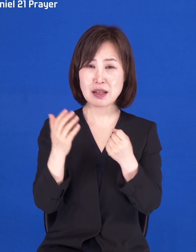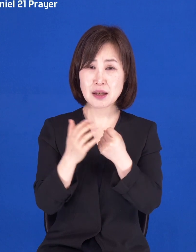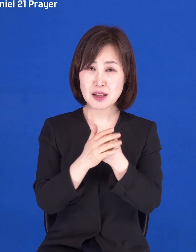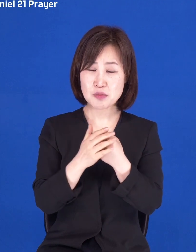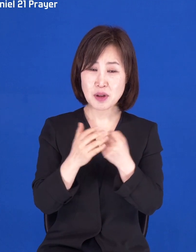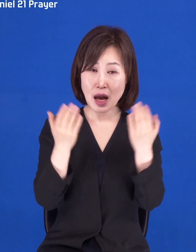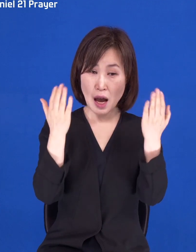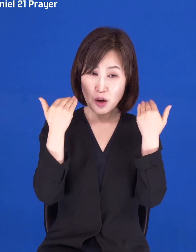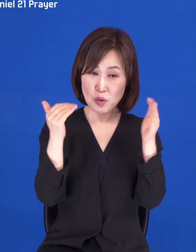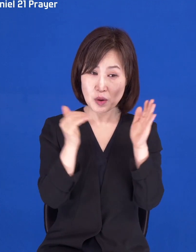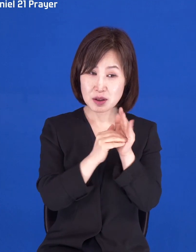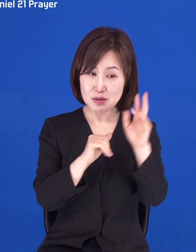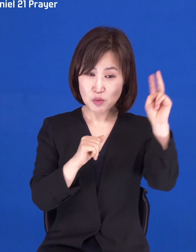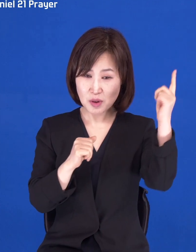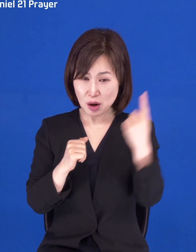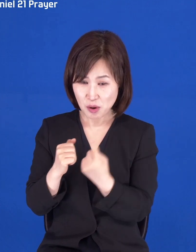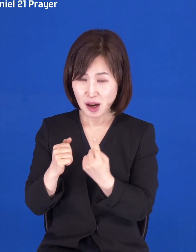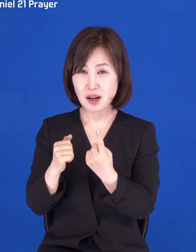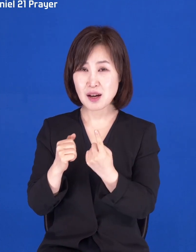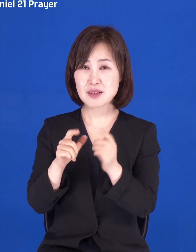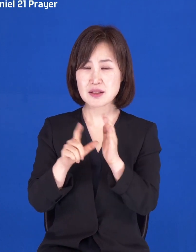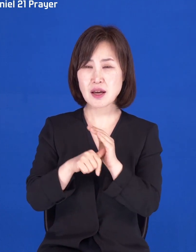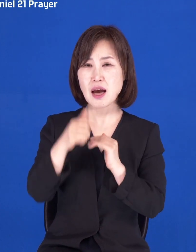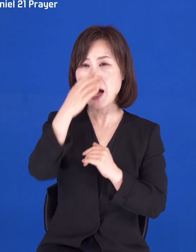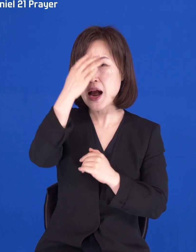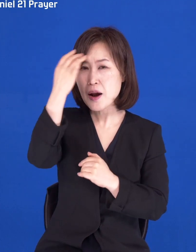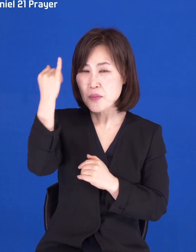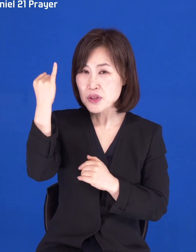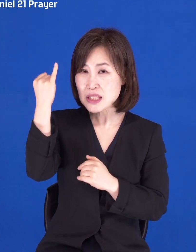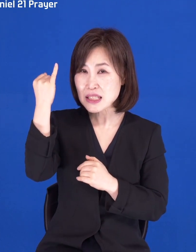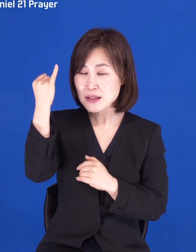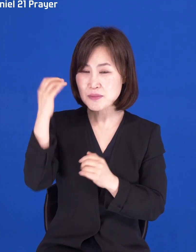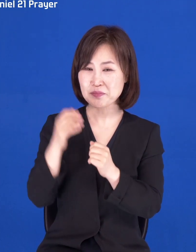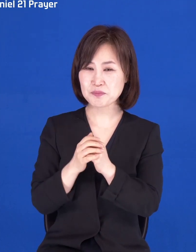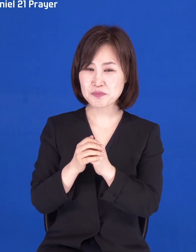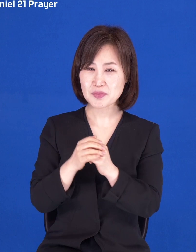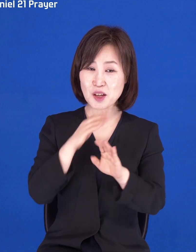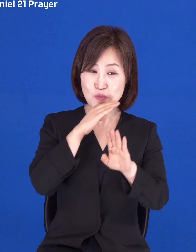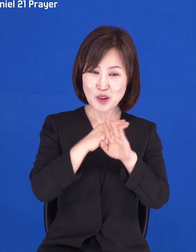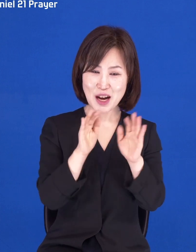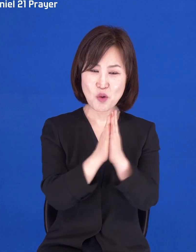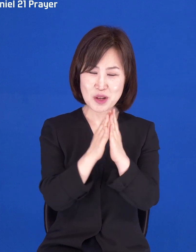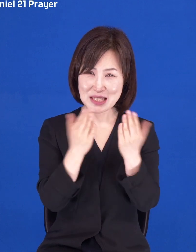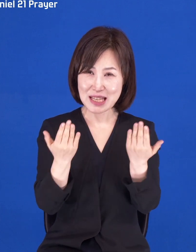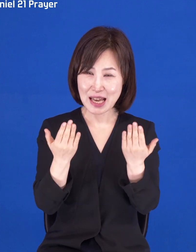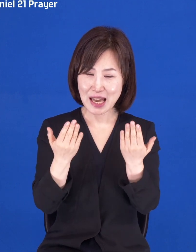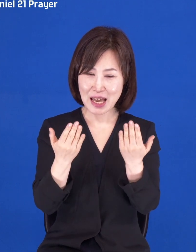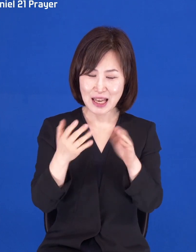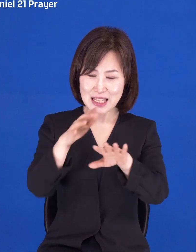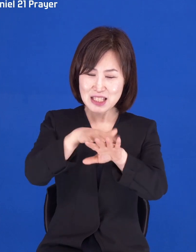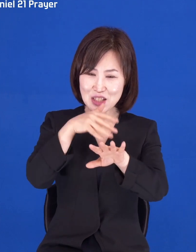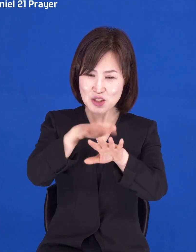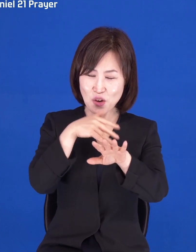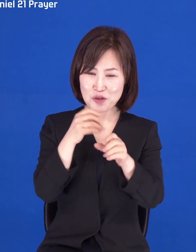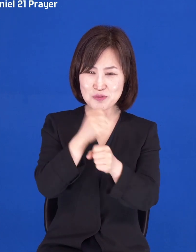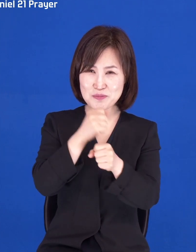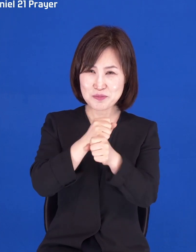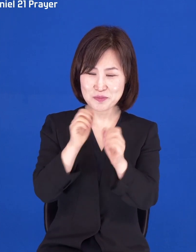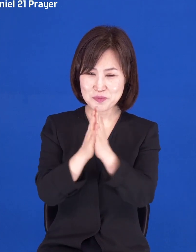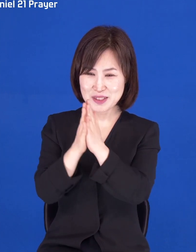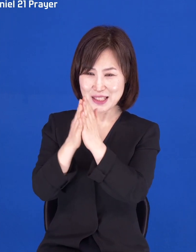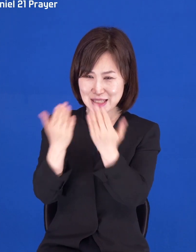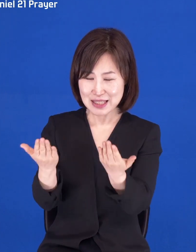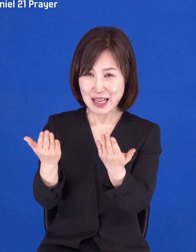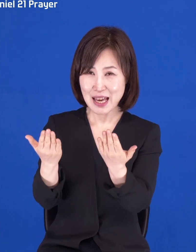갔다가 집에 돌아오니까 할머니께서 북한 하얀 공책에 천으로 표지를 씌운 공책 한 권을 저희